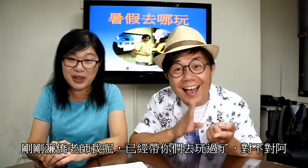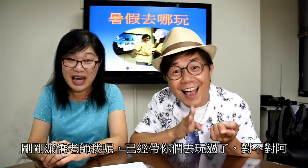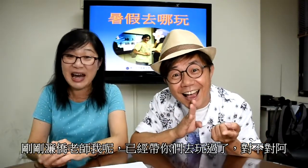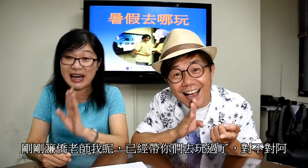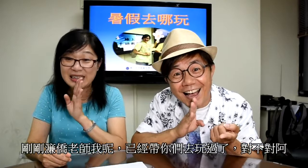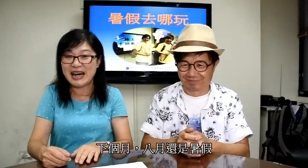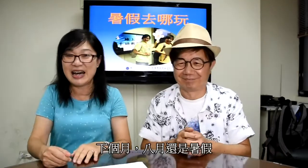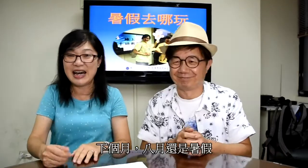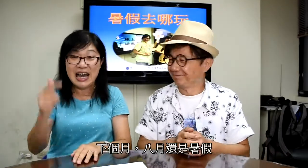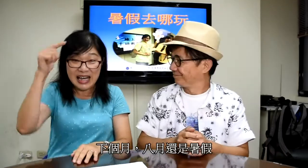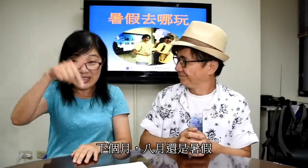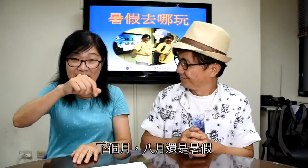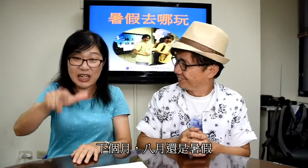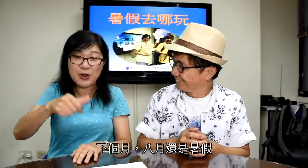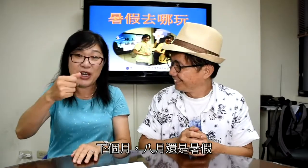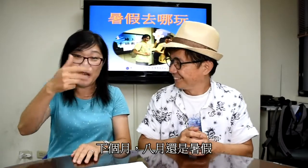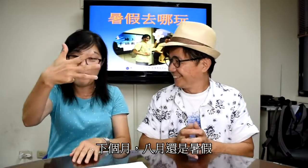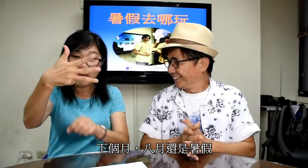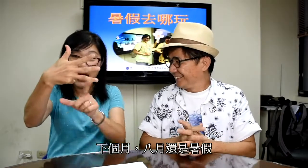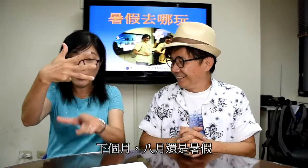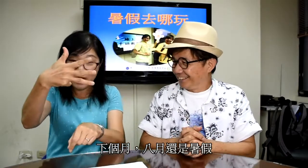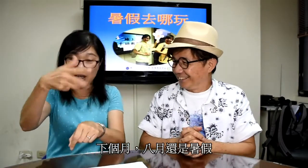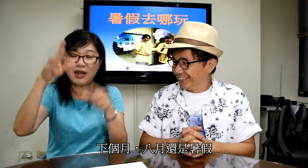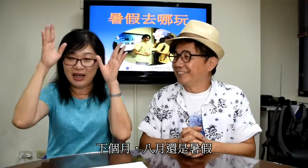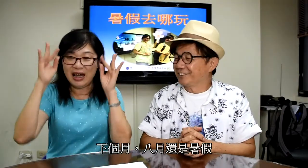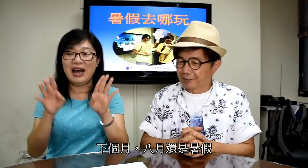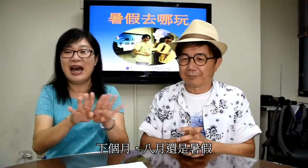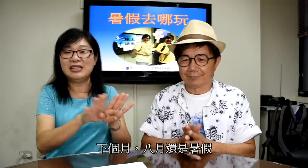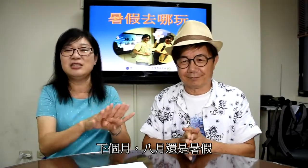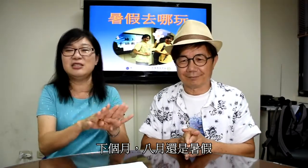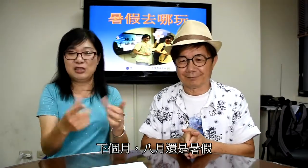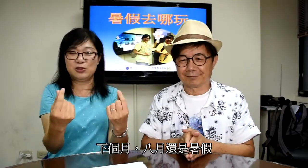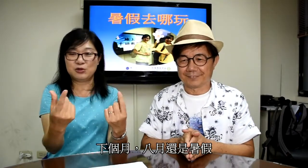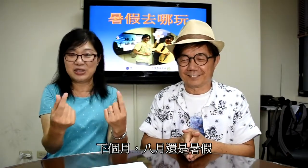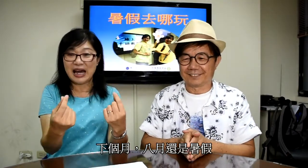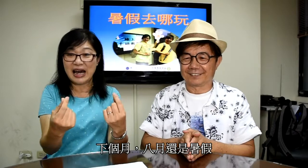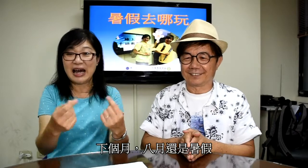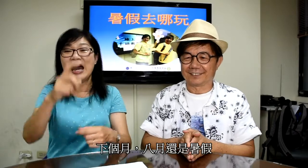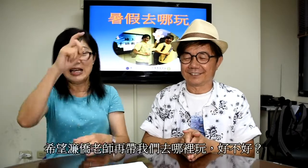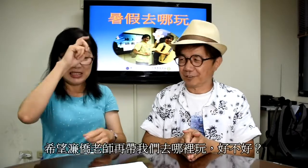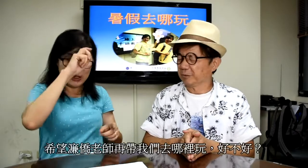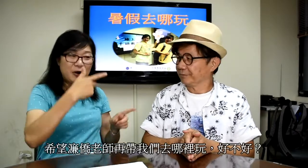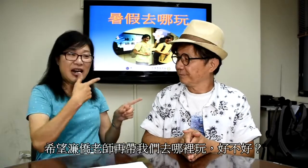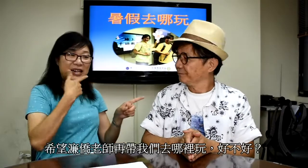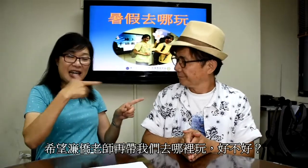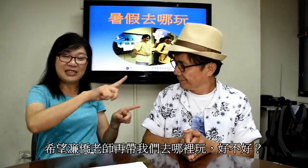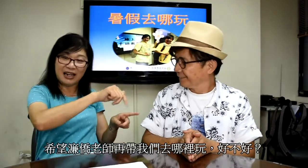呀？啊，下个月8月还是暑假，希望连桥老